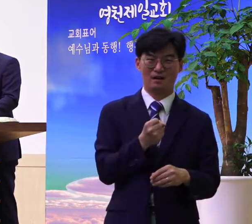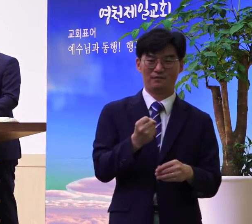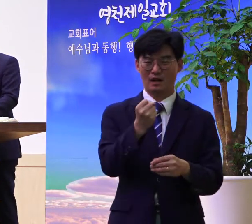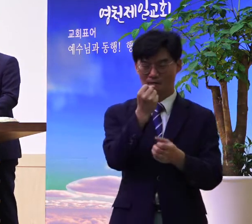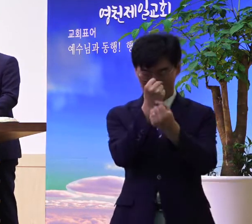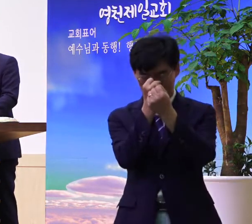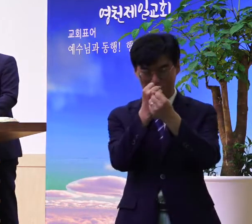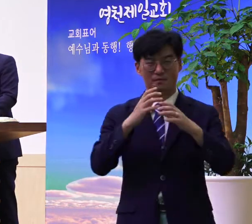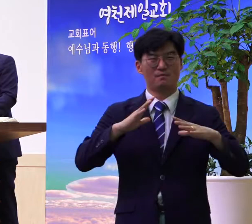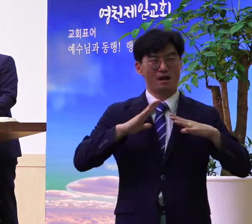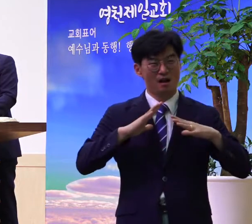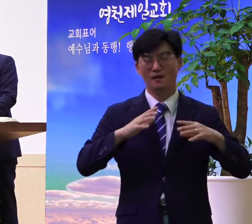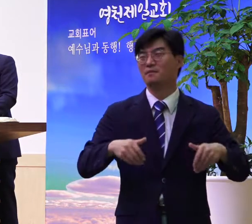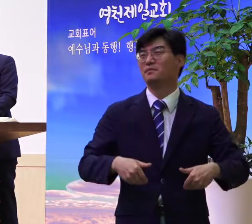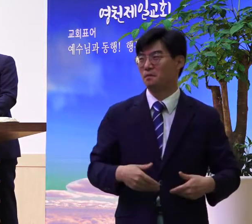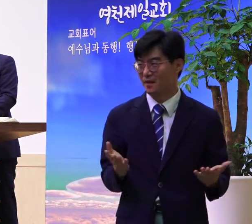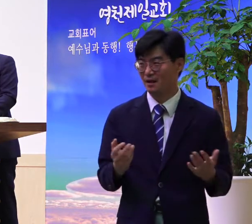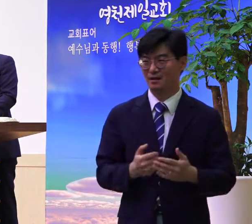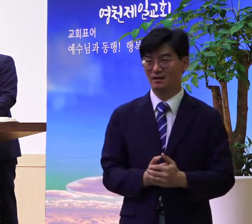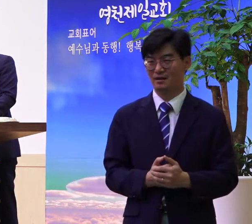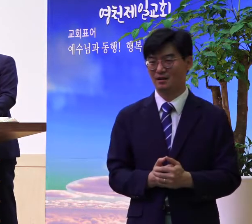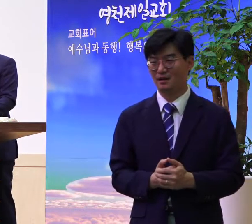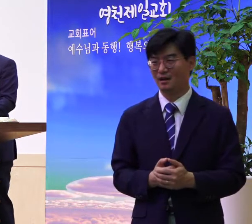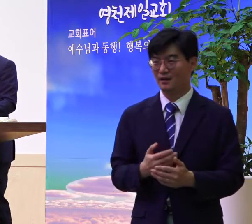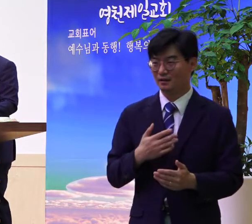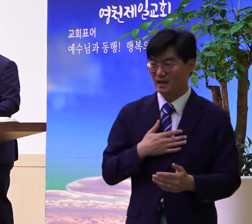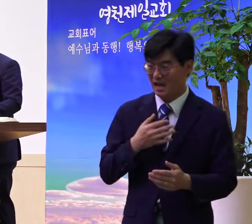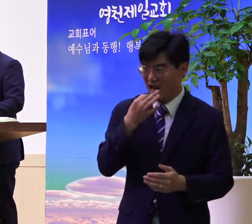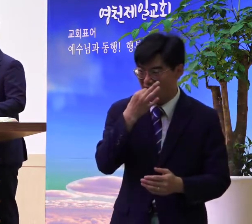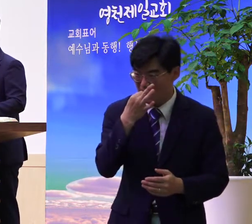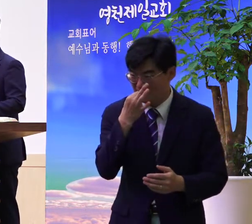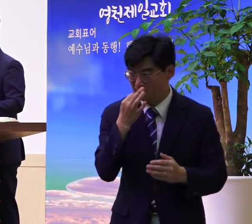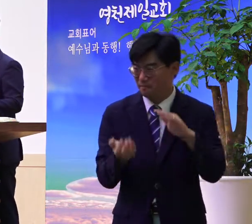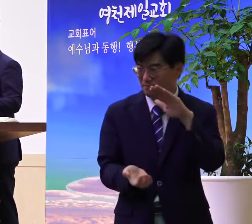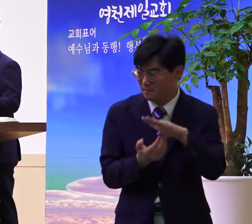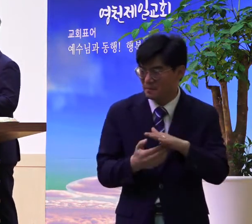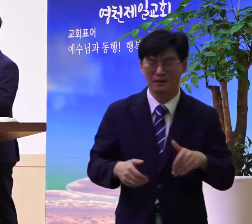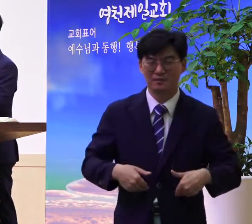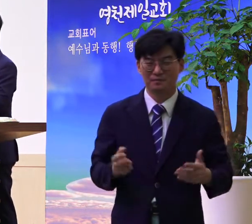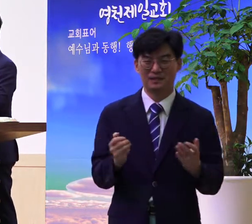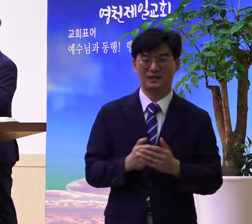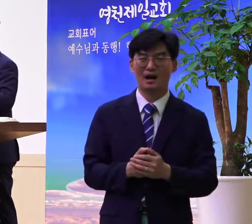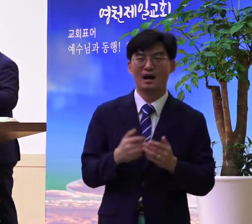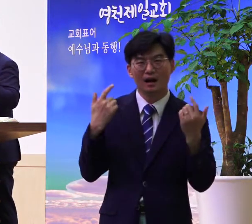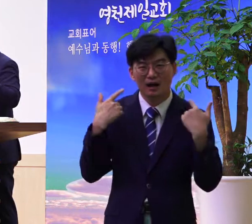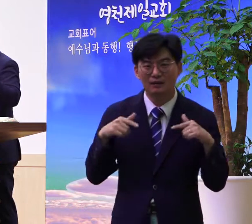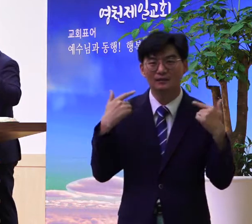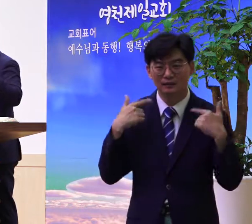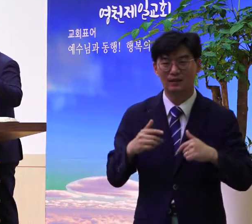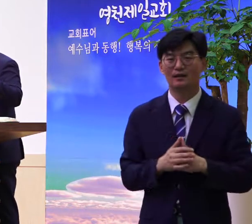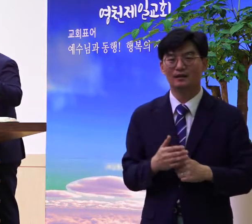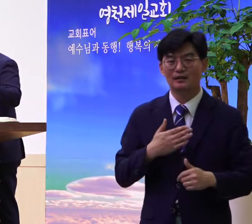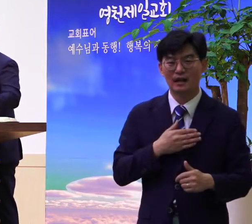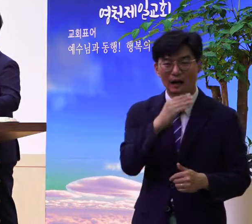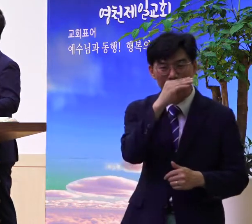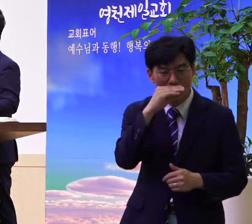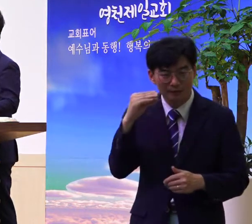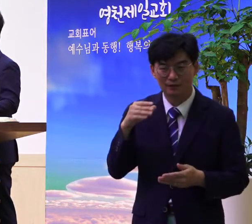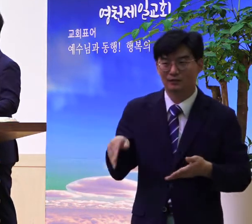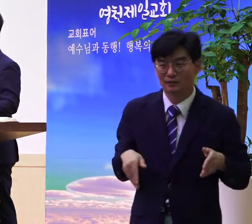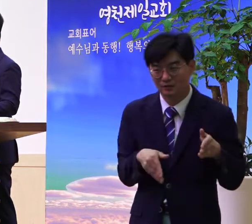또 내 소유를 더 많이 가지려고 애쓸 필요도 없는 것입니다. 언제나 내가 발을 디디고 있는 이